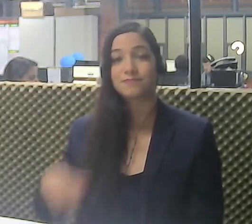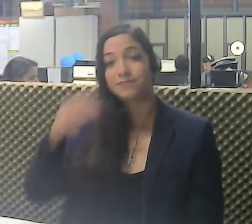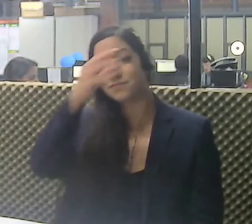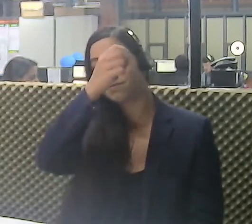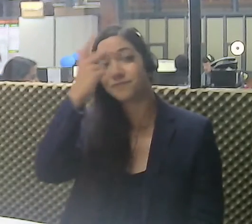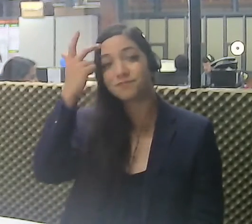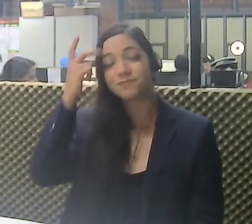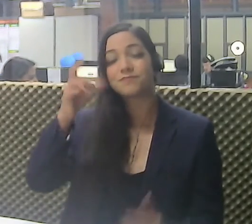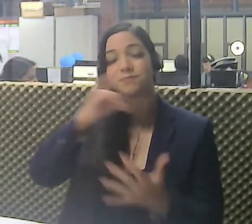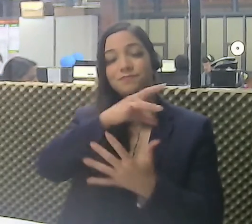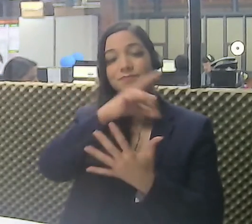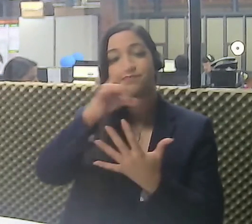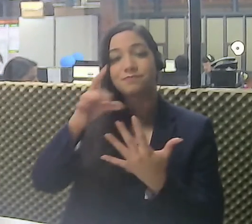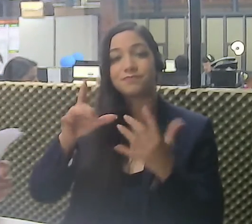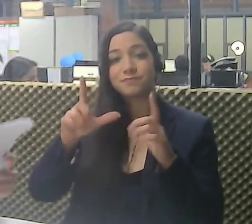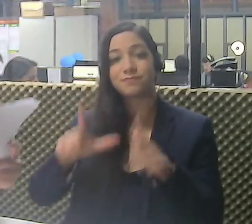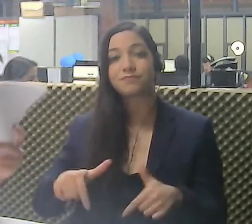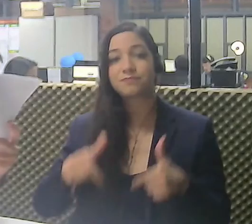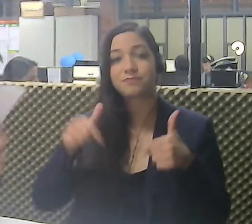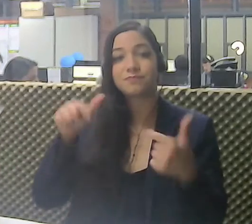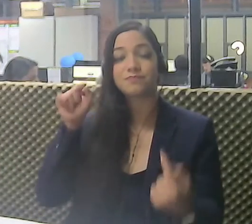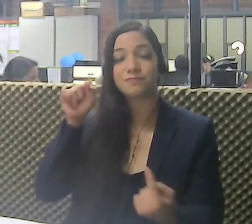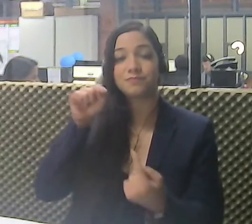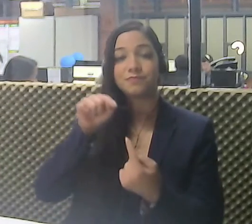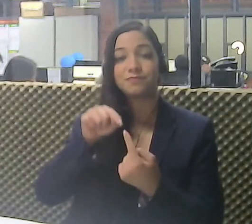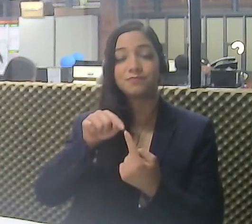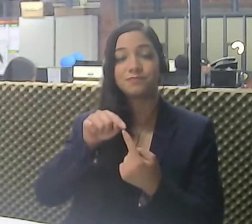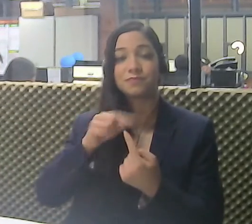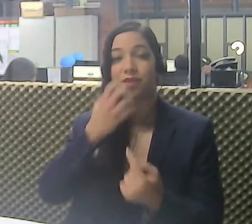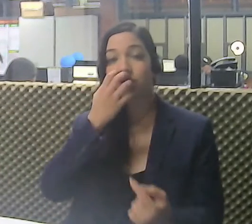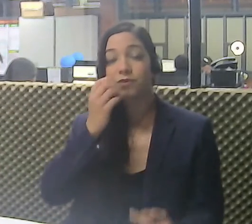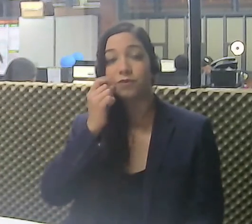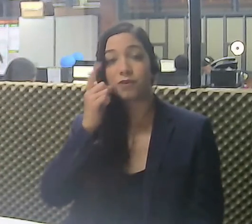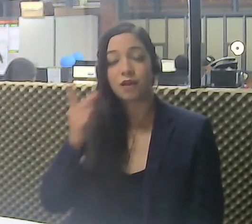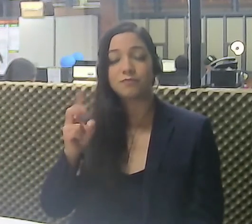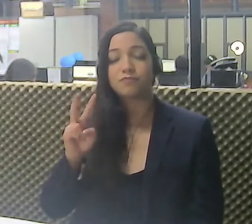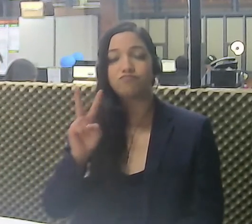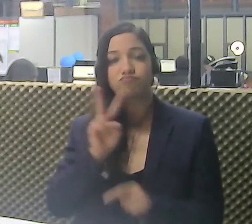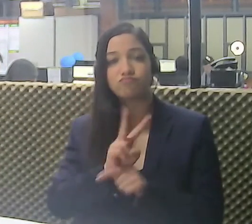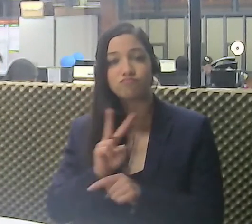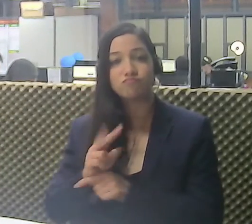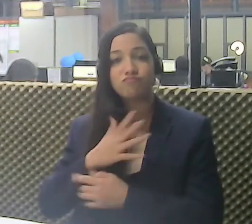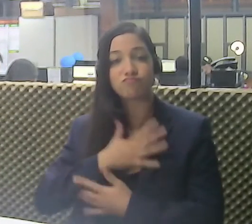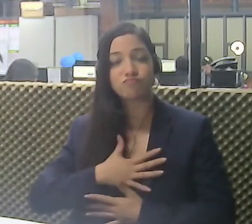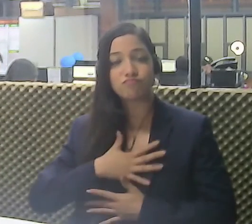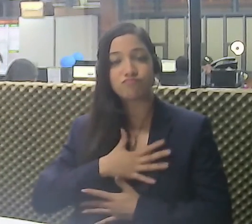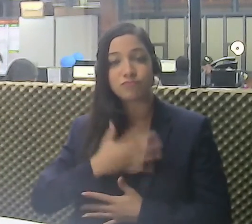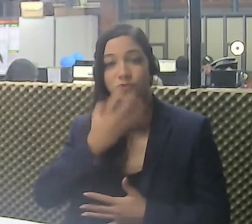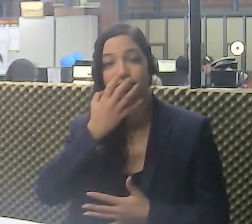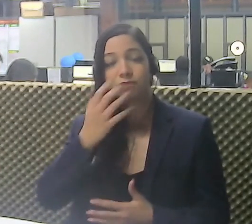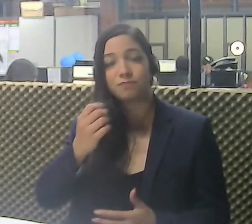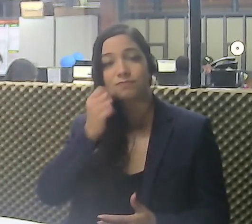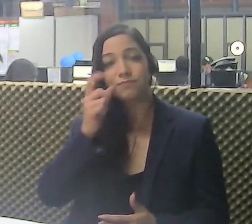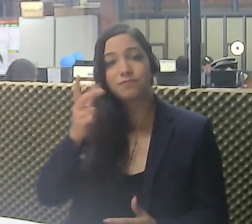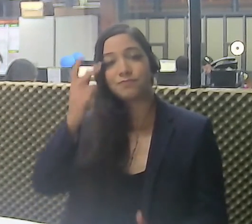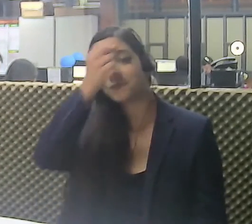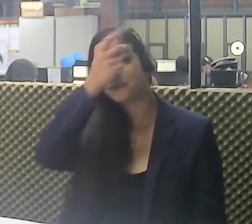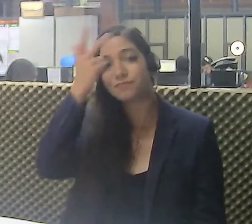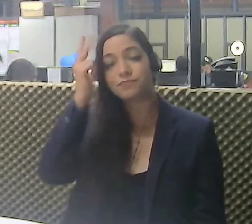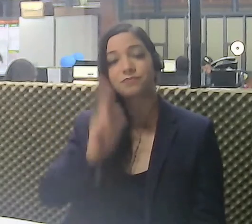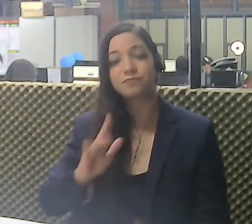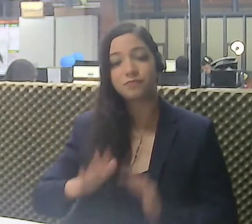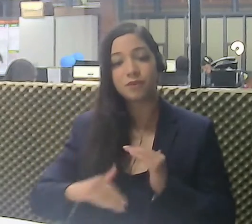Prefeitura realiza diversas ações em prol dos animais. Sempre atenta à causa e ao bem-estar animal, a Prefeitura de Uberlândia